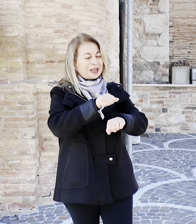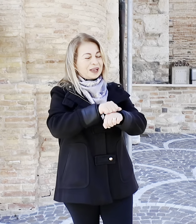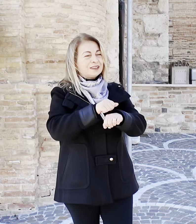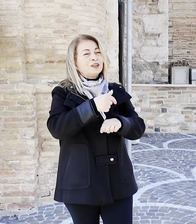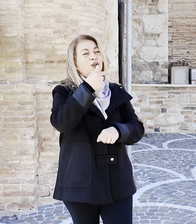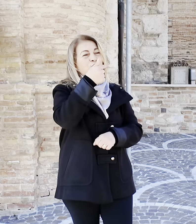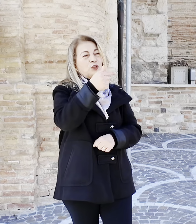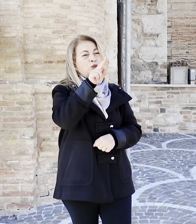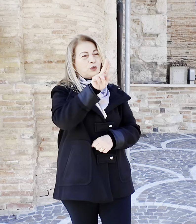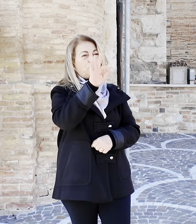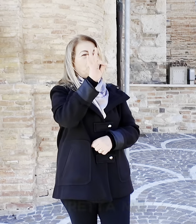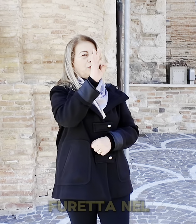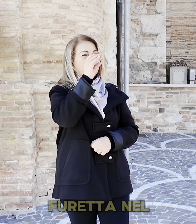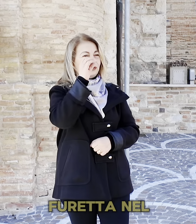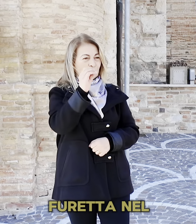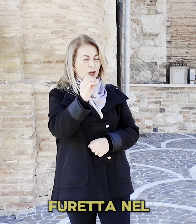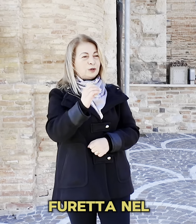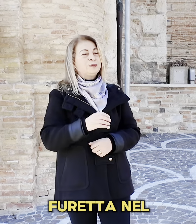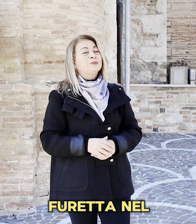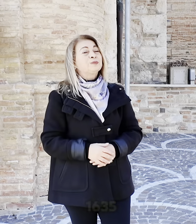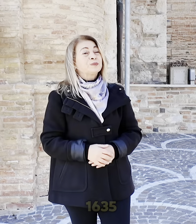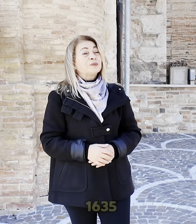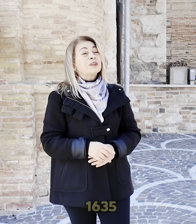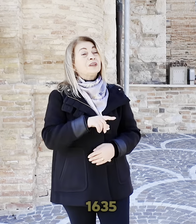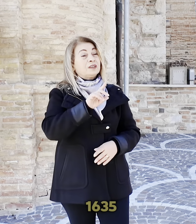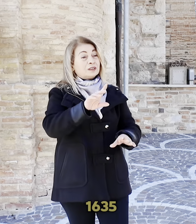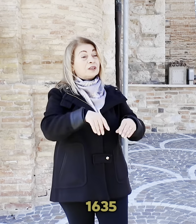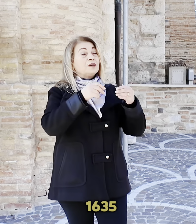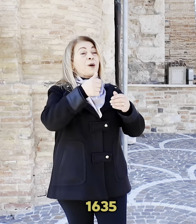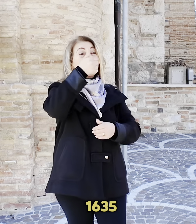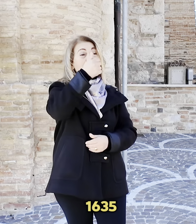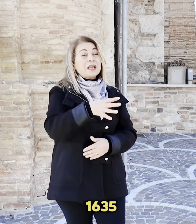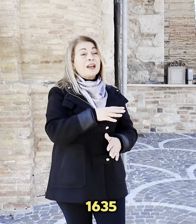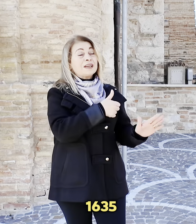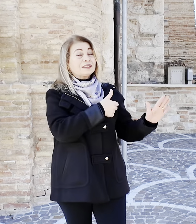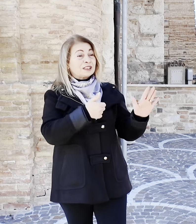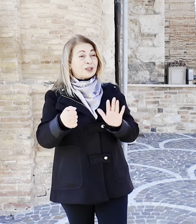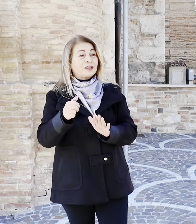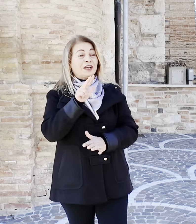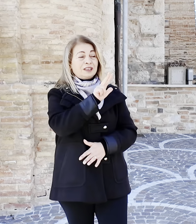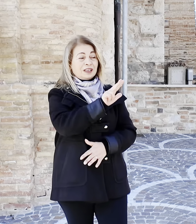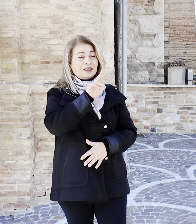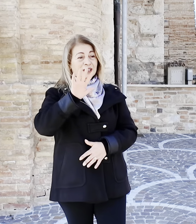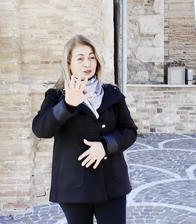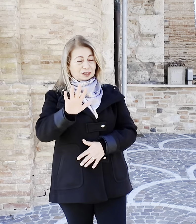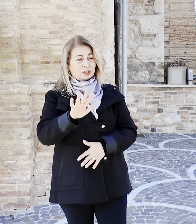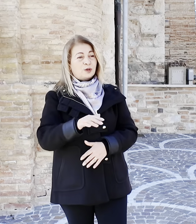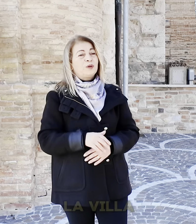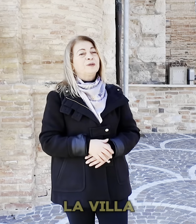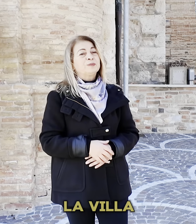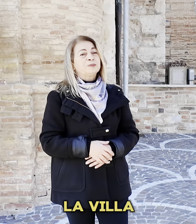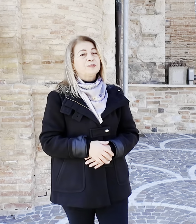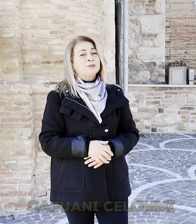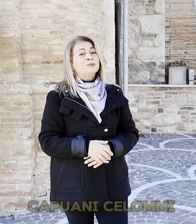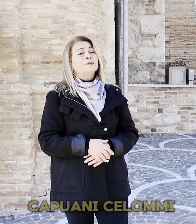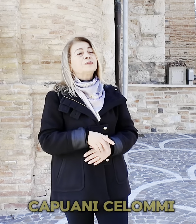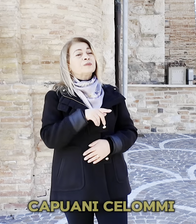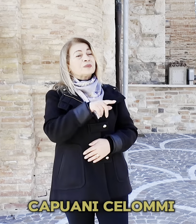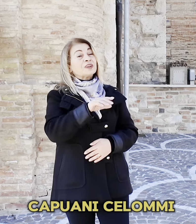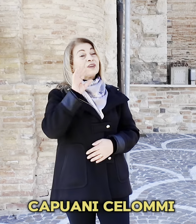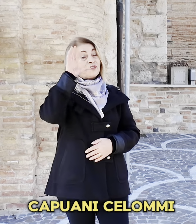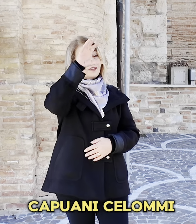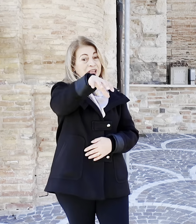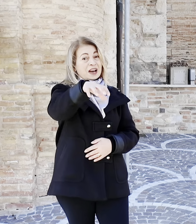tufo. Fu eretta nel 1635. La villa